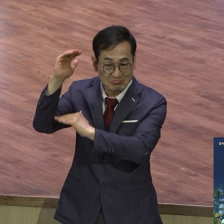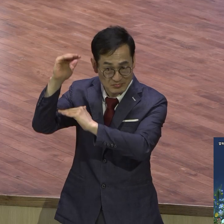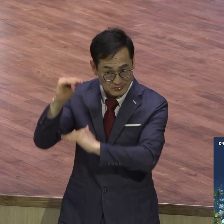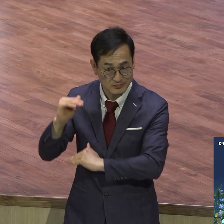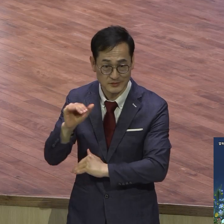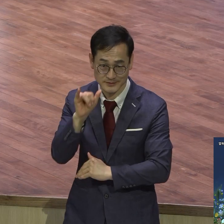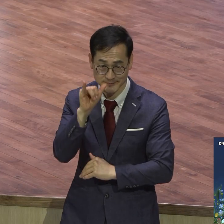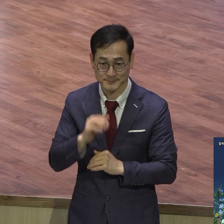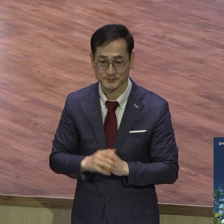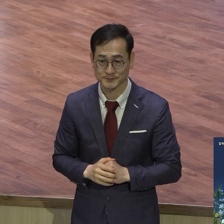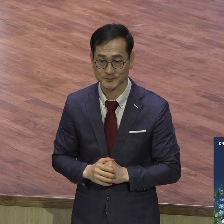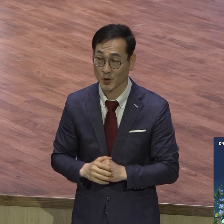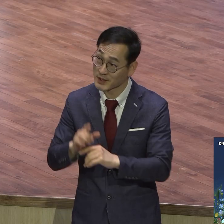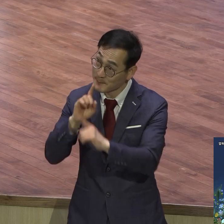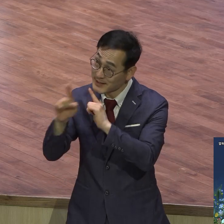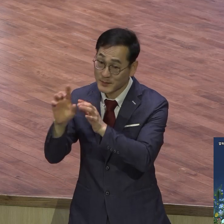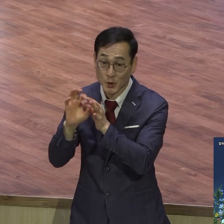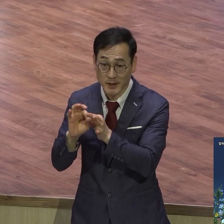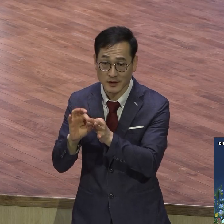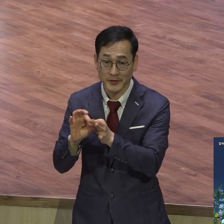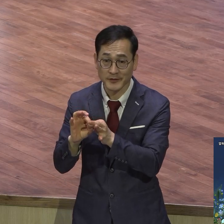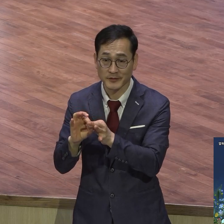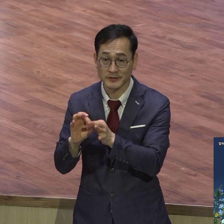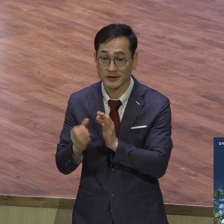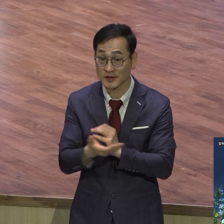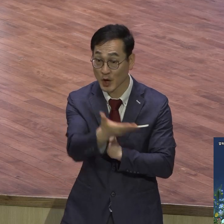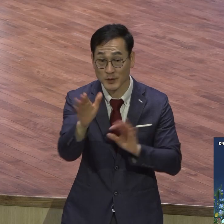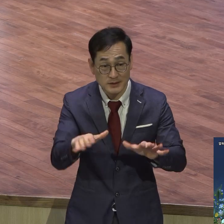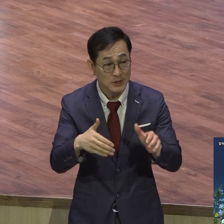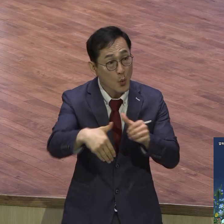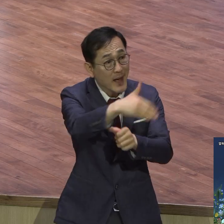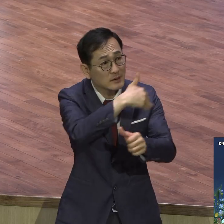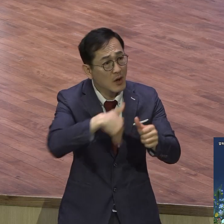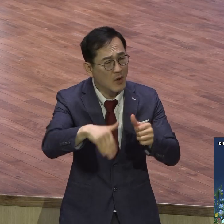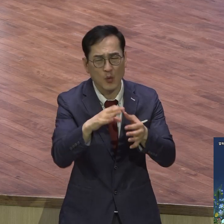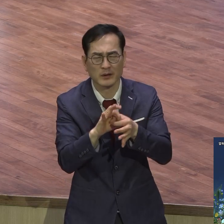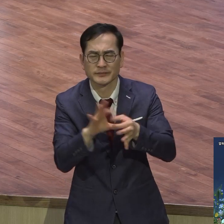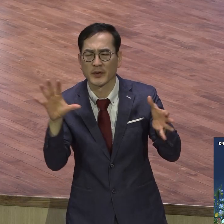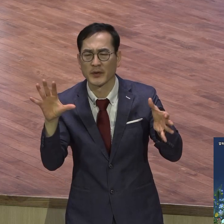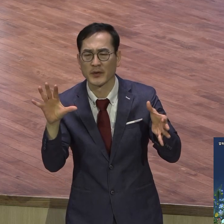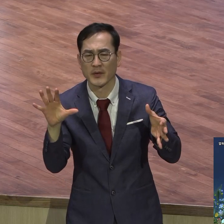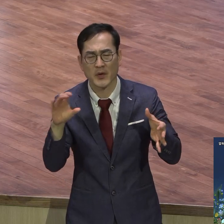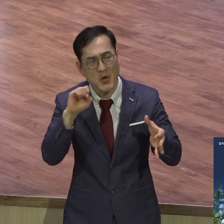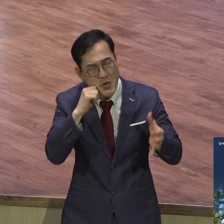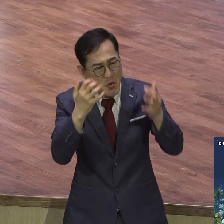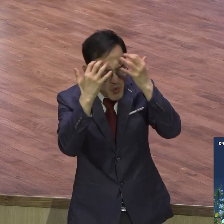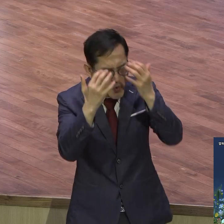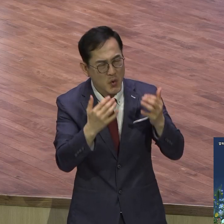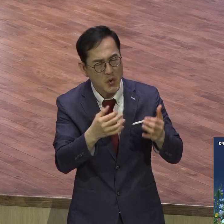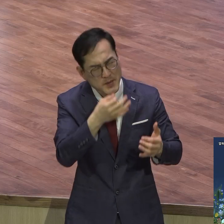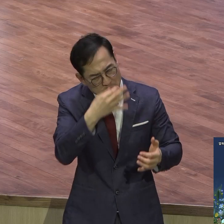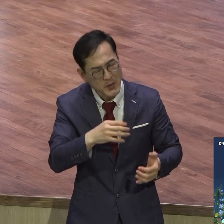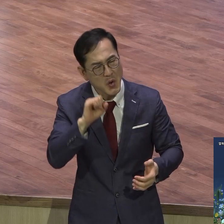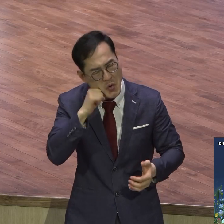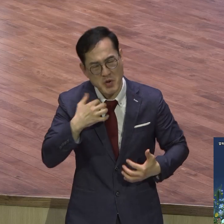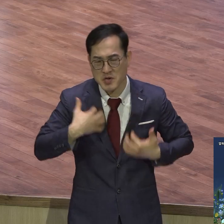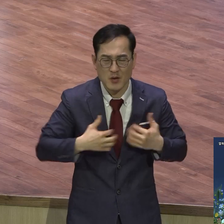영계 모든 성도들 눈앞에 지금 환경과 상관없이 하나님이 원하시고